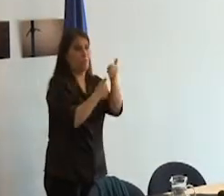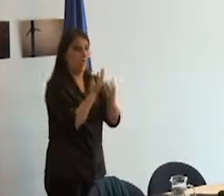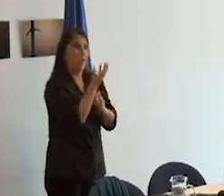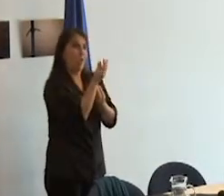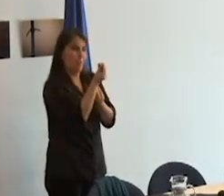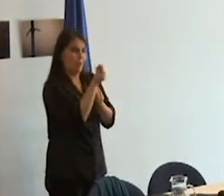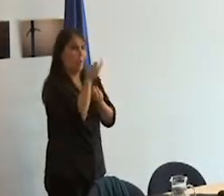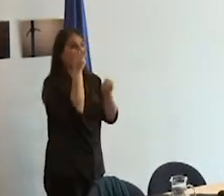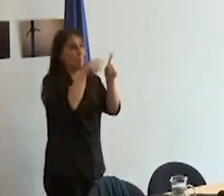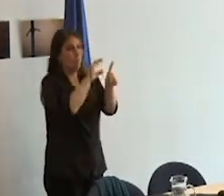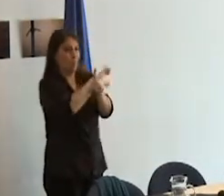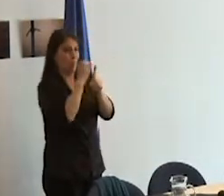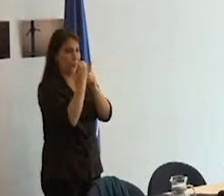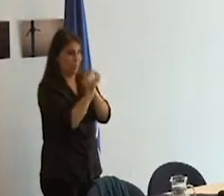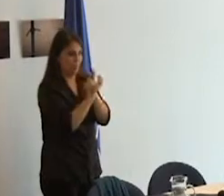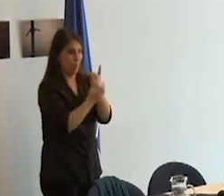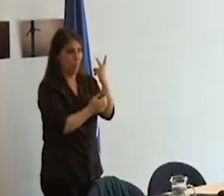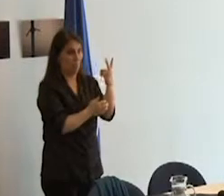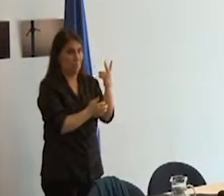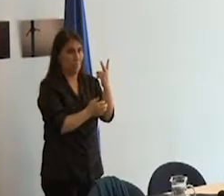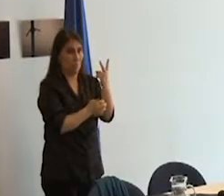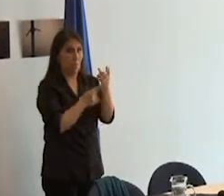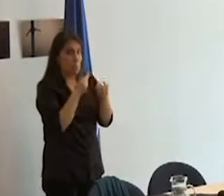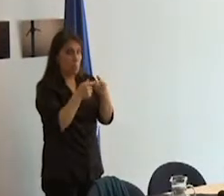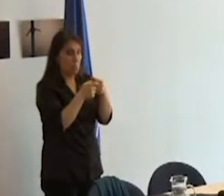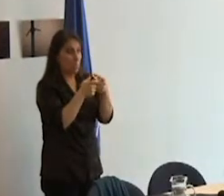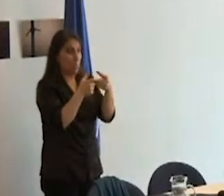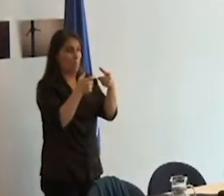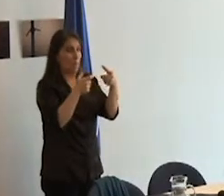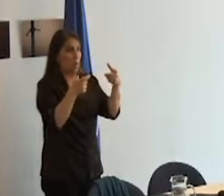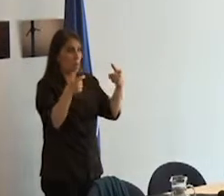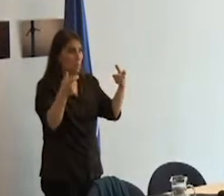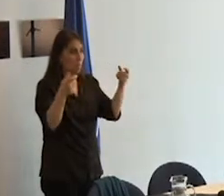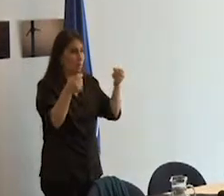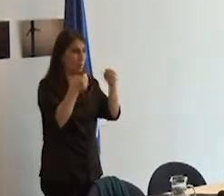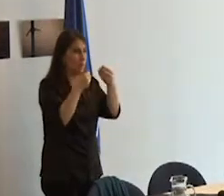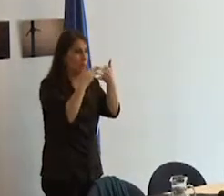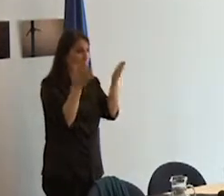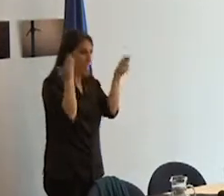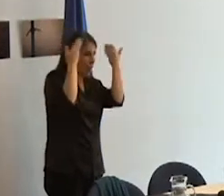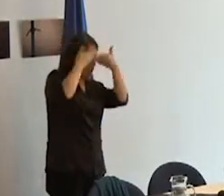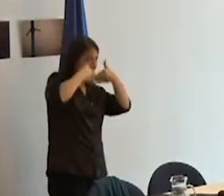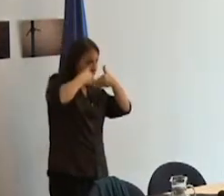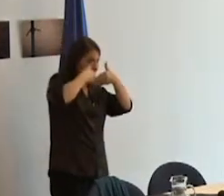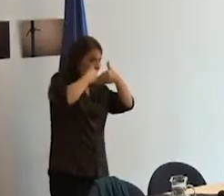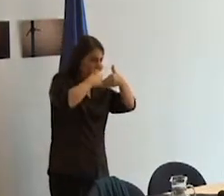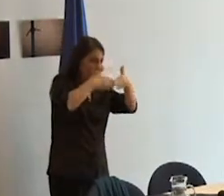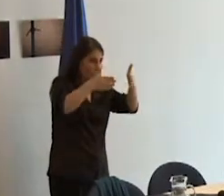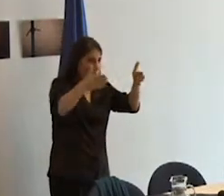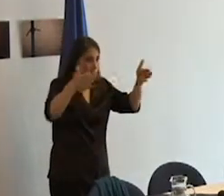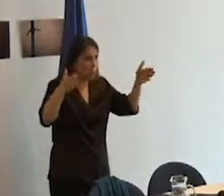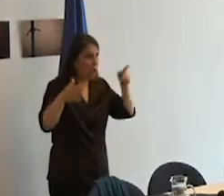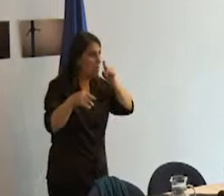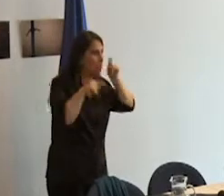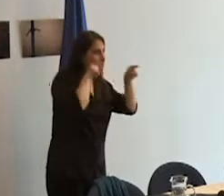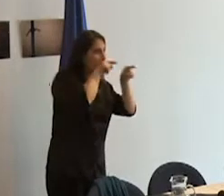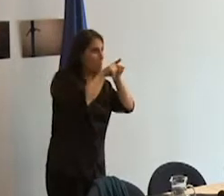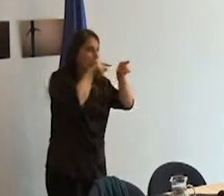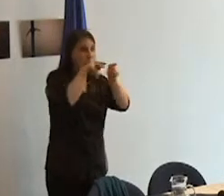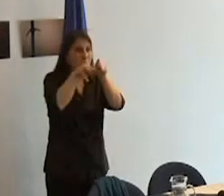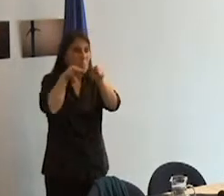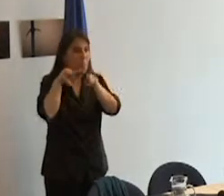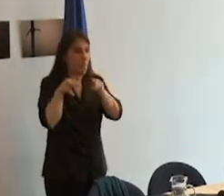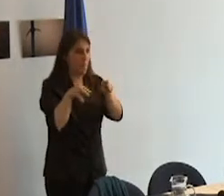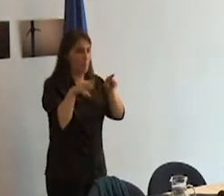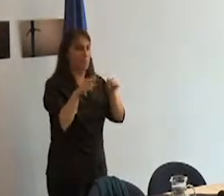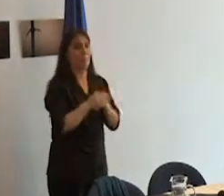como cultural, que cada vez hace más visibles a los que antes estuvieron ocultos. Estos